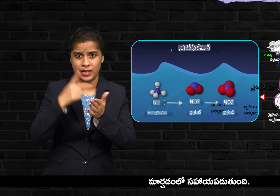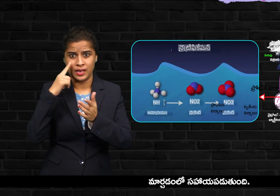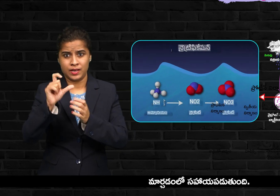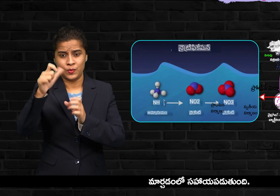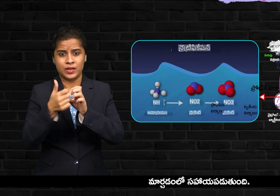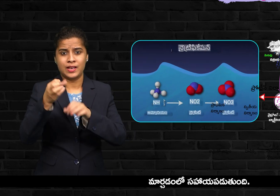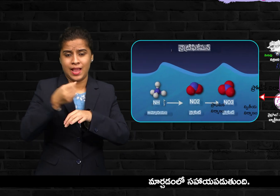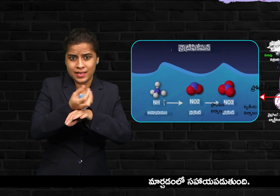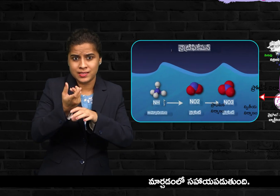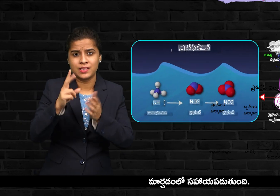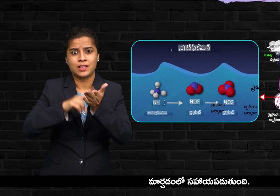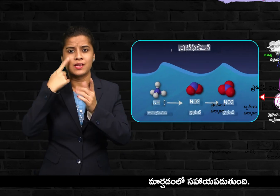సహాయపడుతుంది.